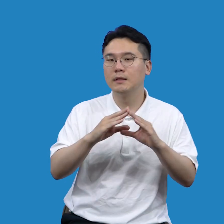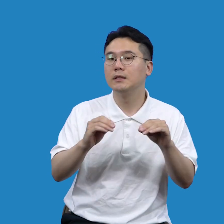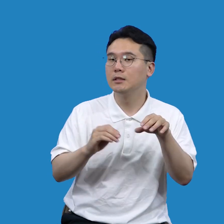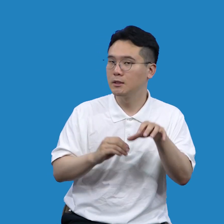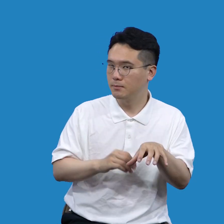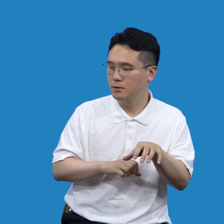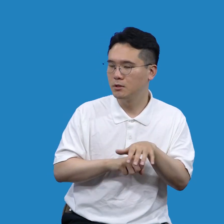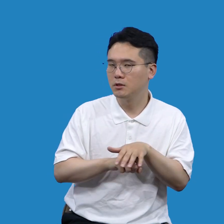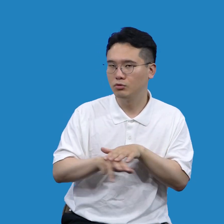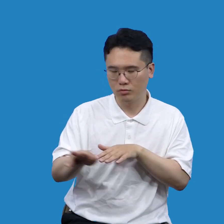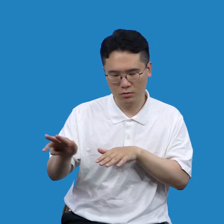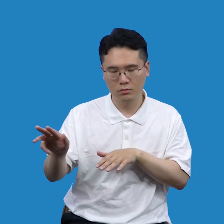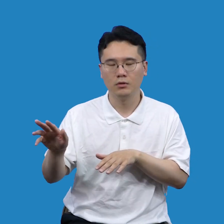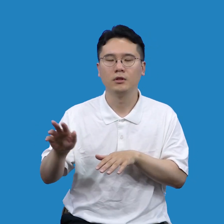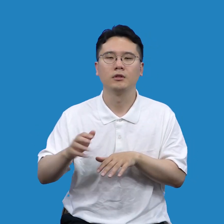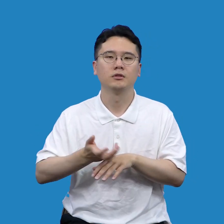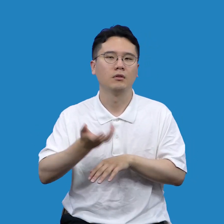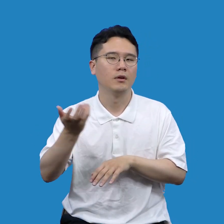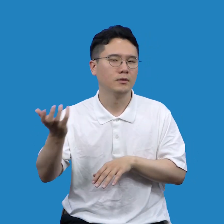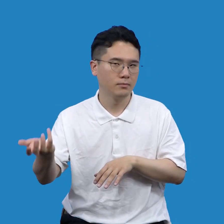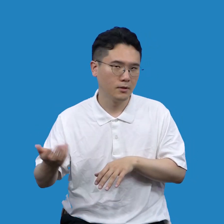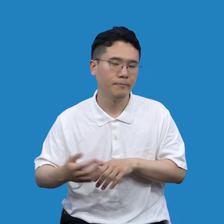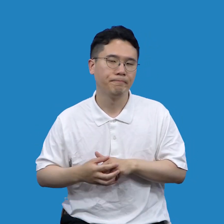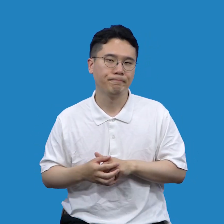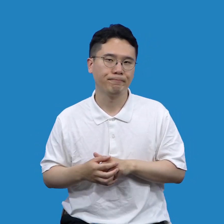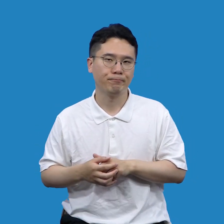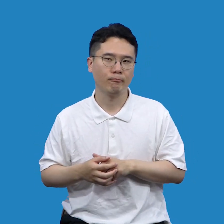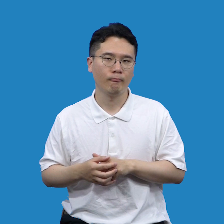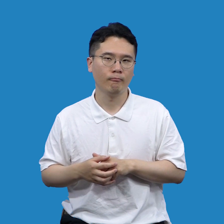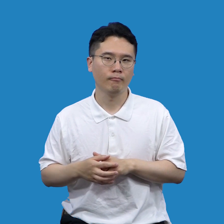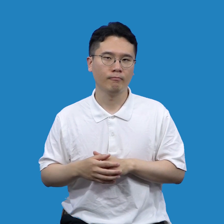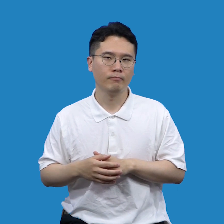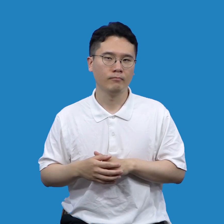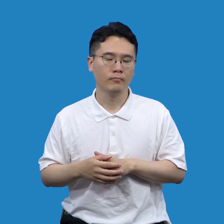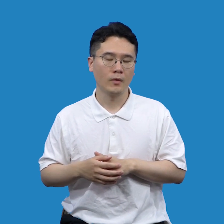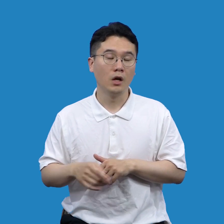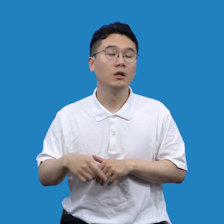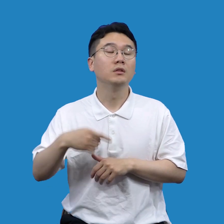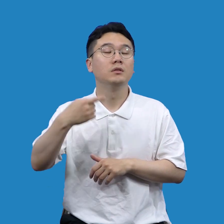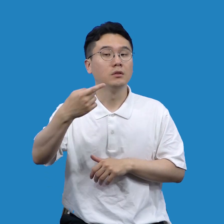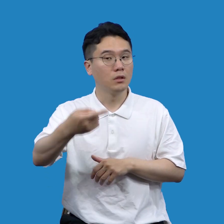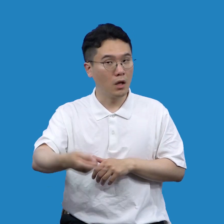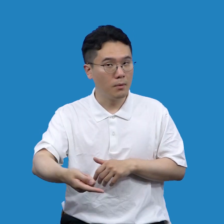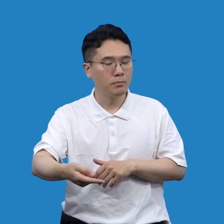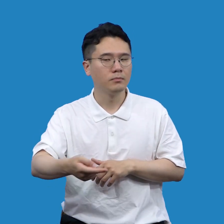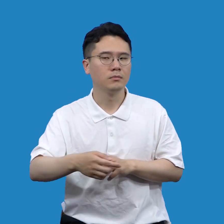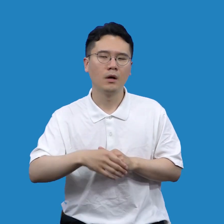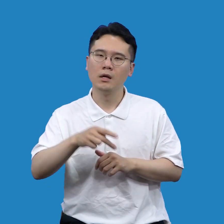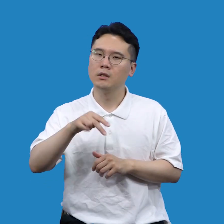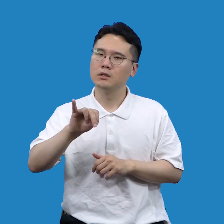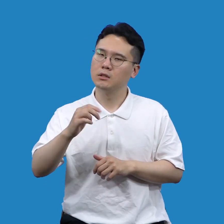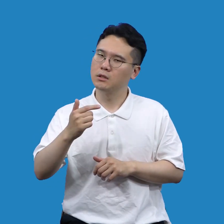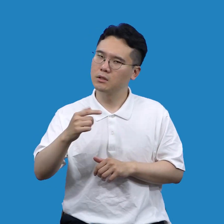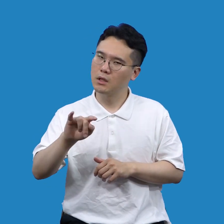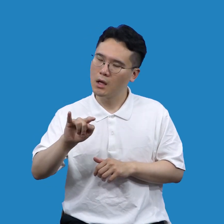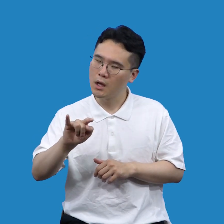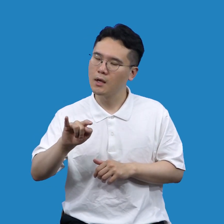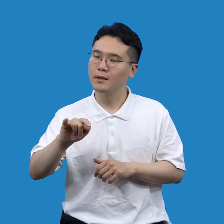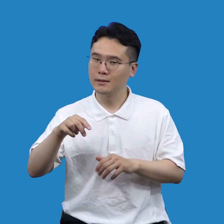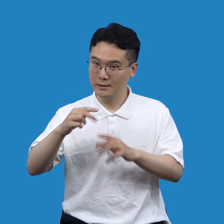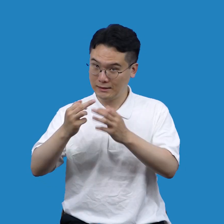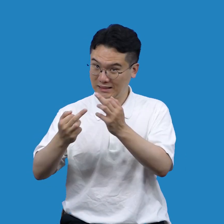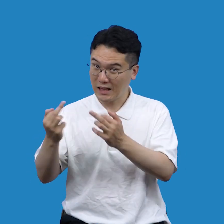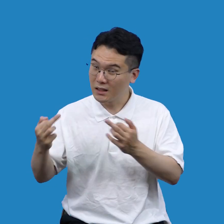것입니다. 그리고 아마 에집트 땅을 떠나서 시내산까지는 아마 2달쯤 걸렸을 것이라고, 그